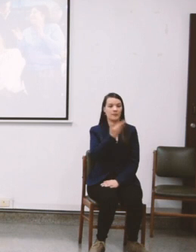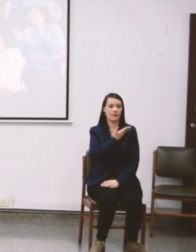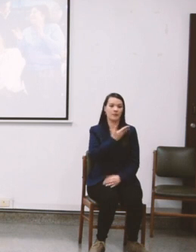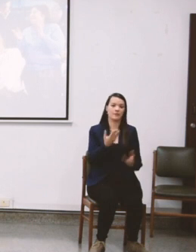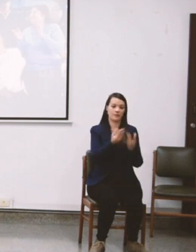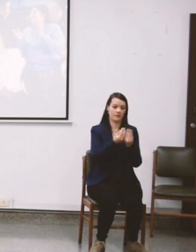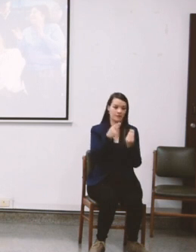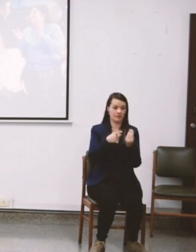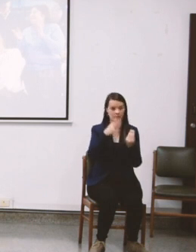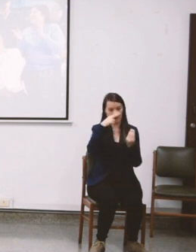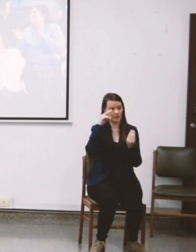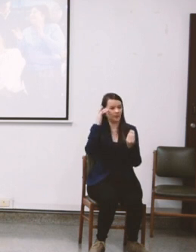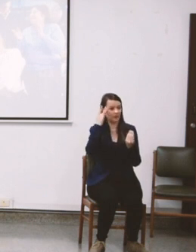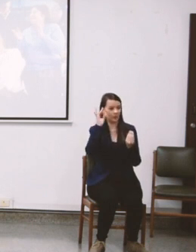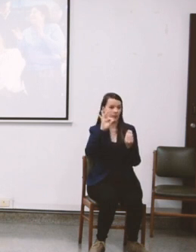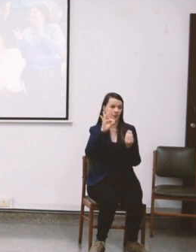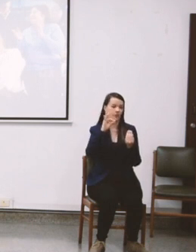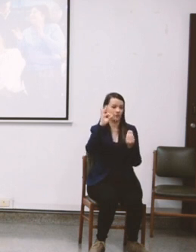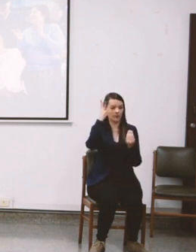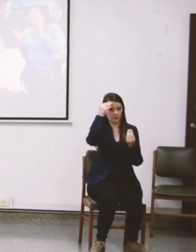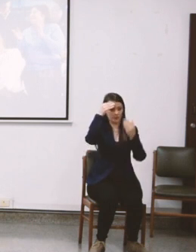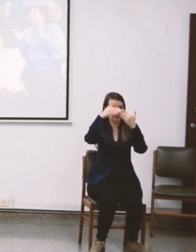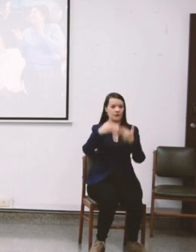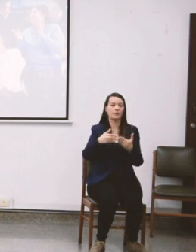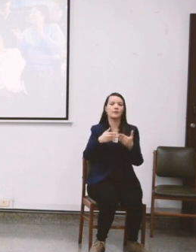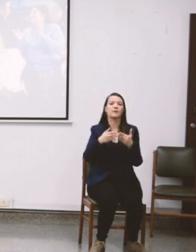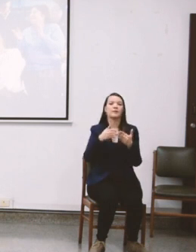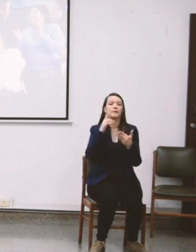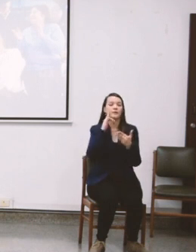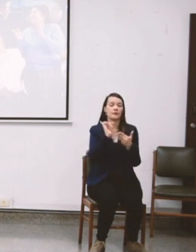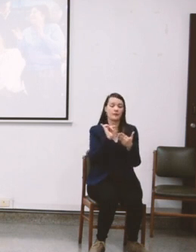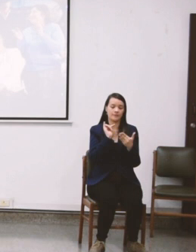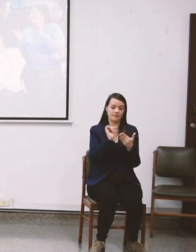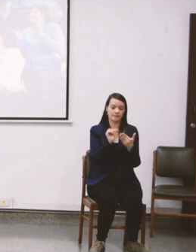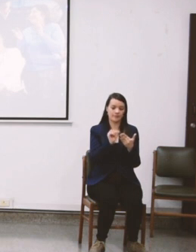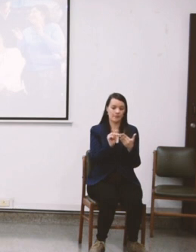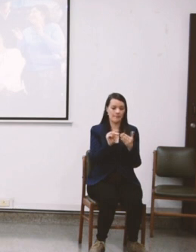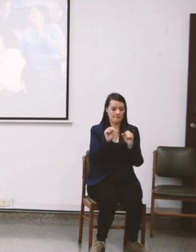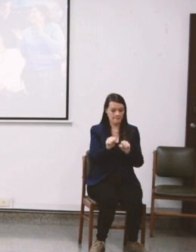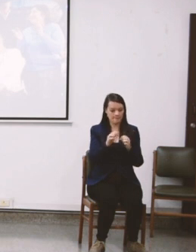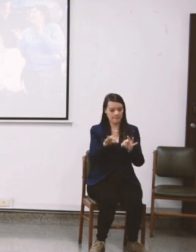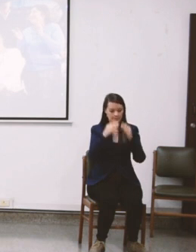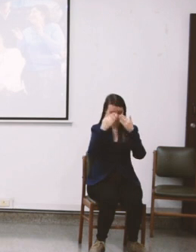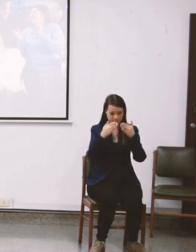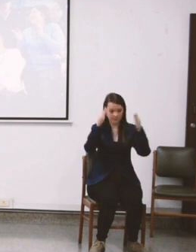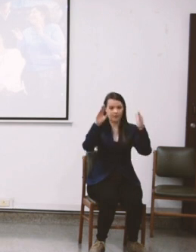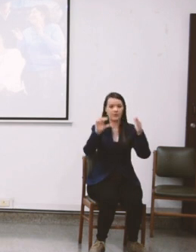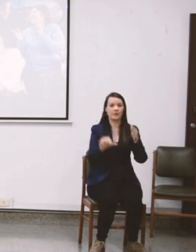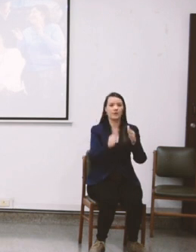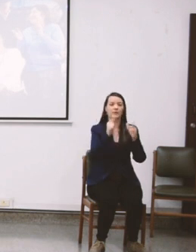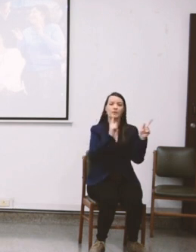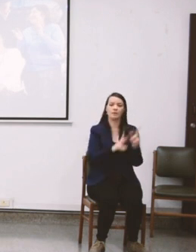de personas con síndrome de Down o con discapacidad intelectual, me parece que es precisamente la posibilidad de abrirse en otros términos de